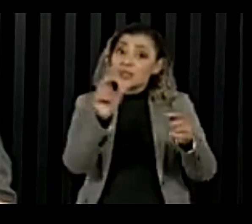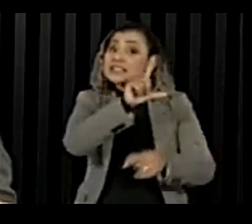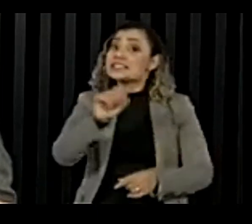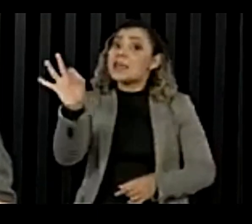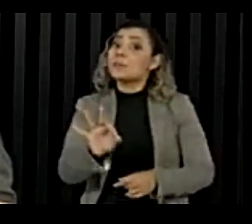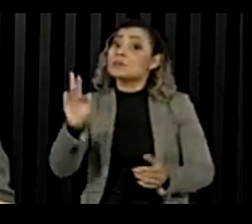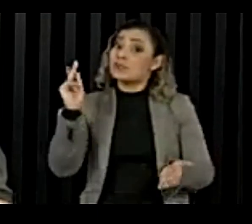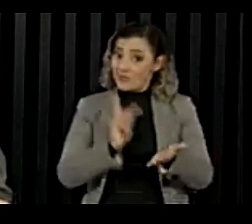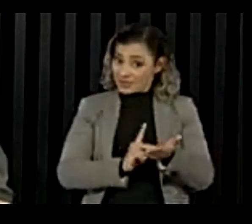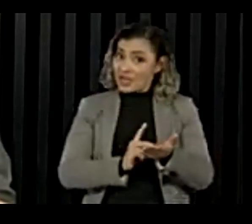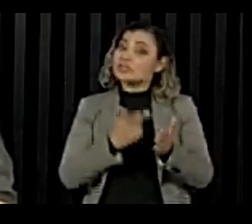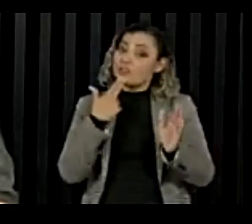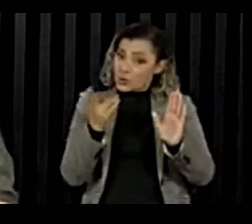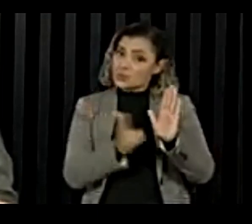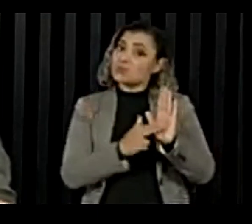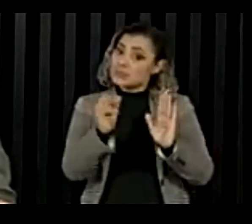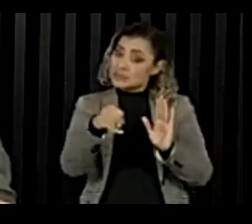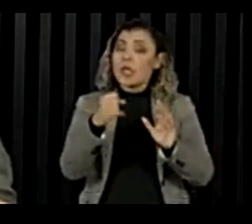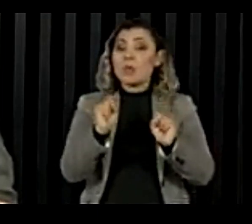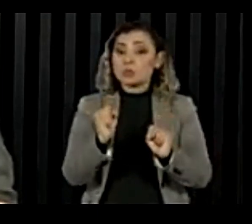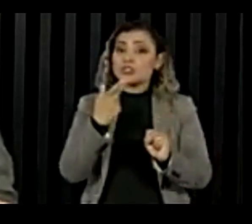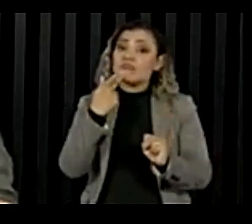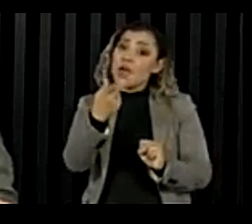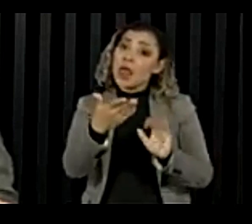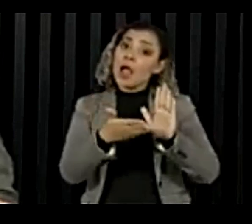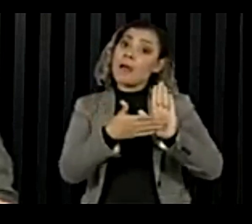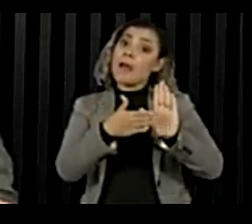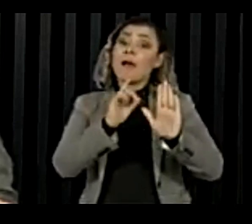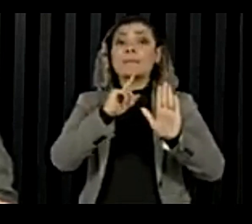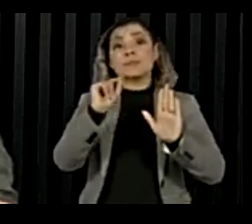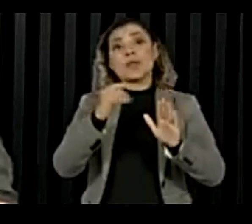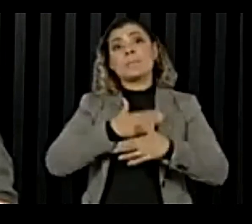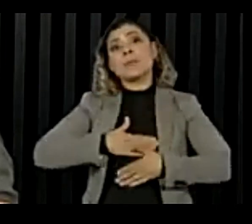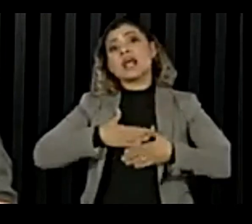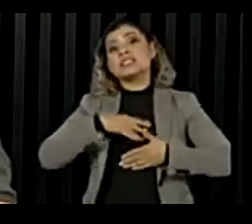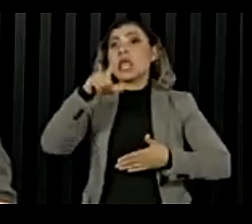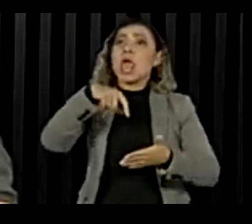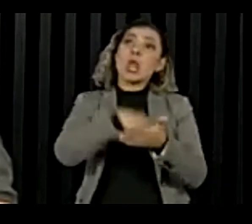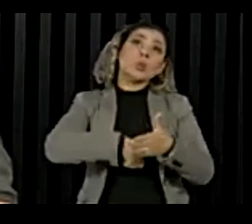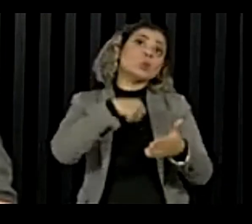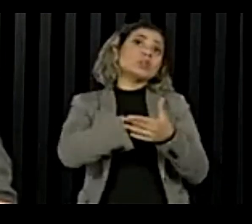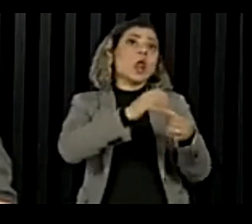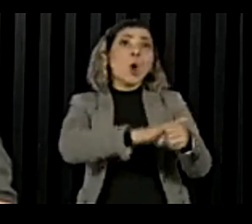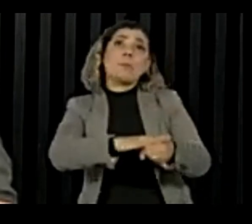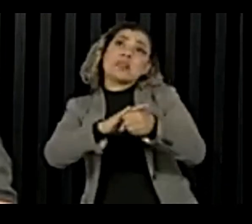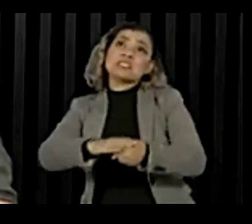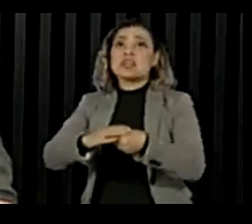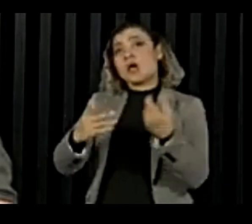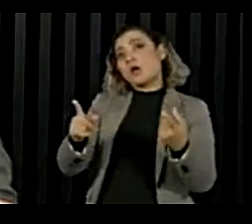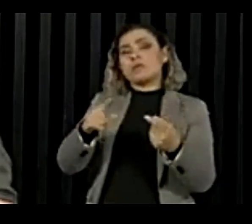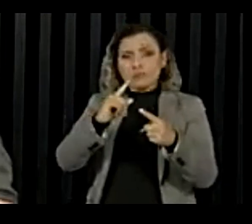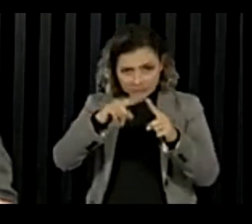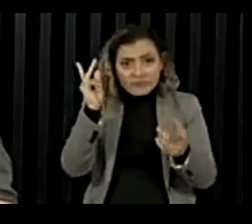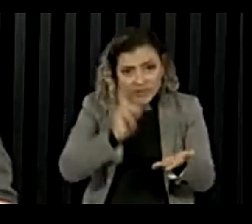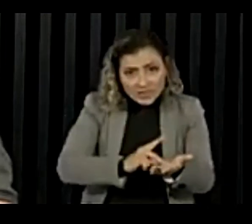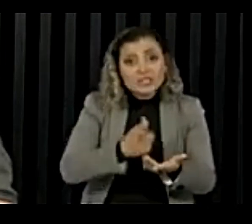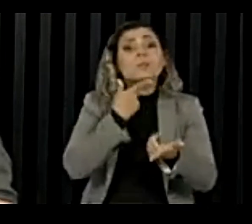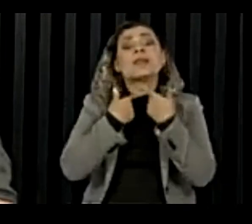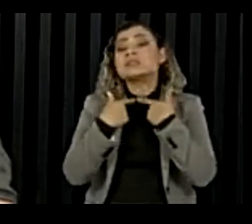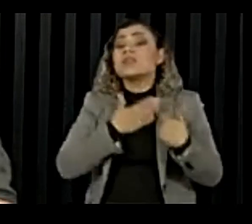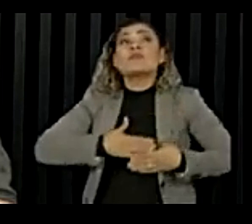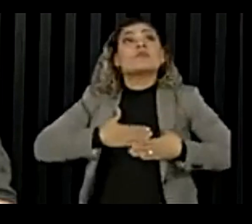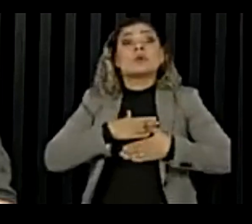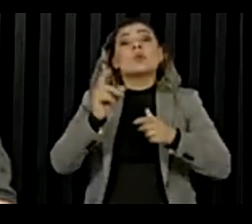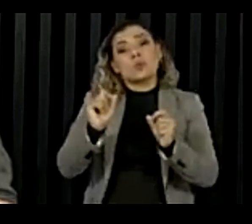100% de verdade e honestidade. Eu poderia vir aqui e falar que o que mais me dá prazer é lutar contra a opressão, mas a verdade é que o que mais me dá prazer nesse